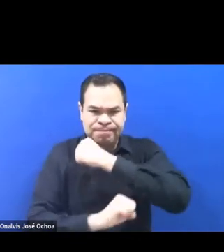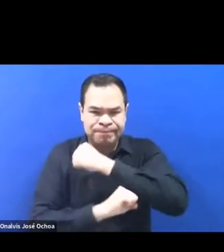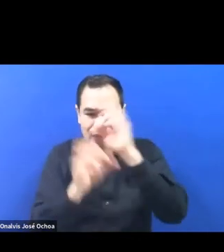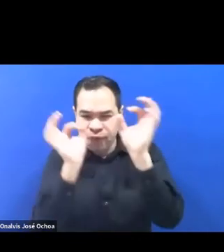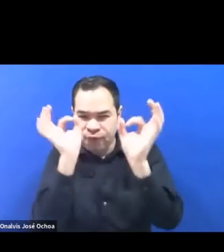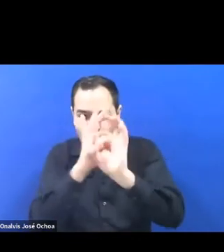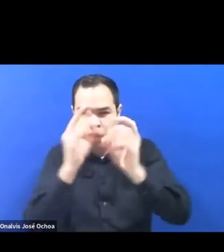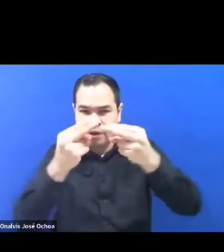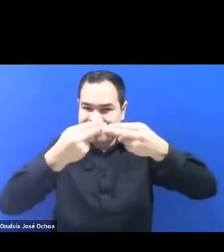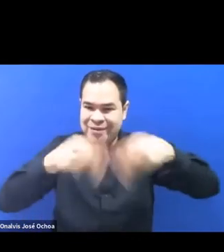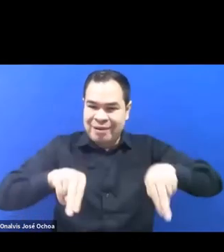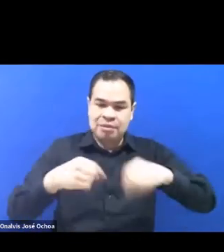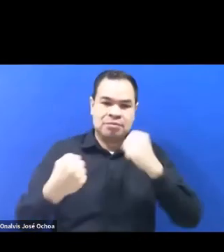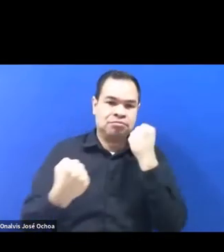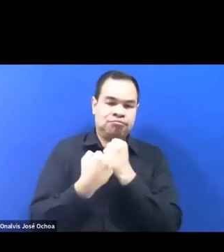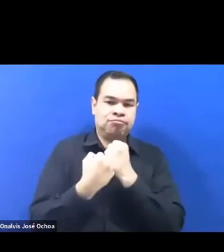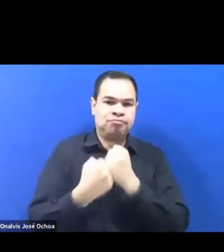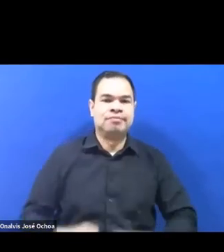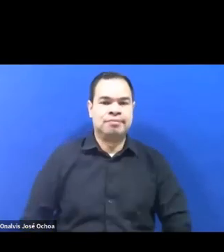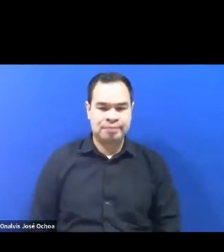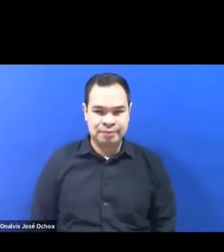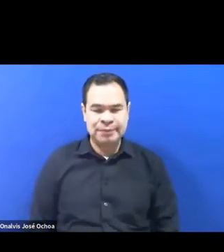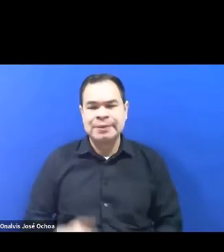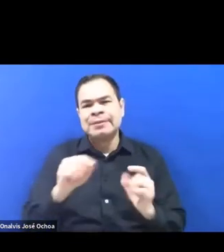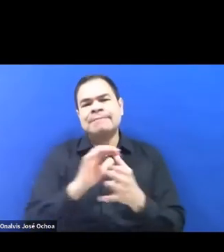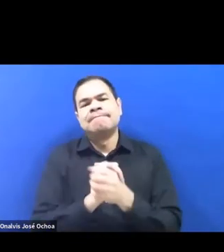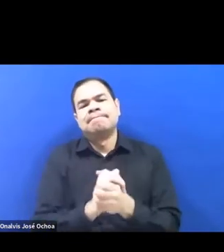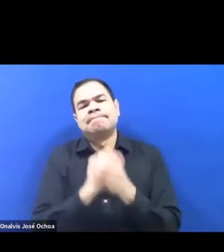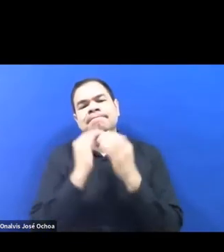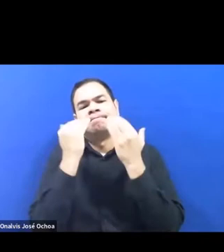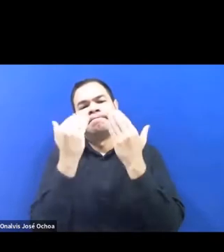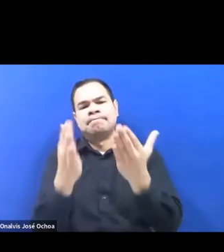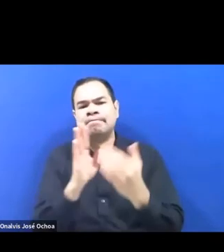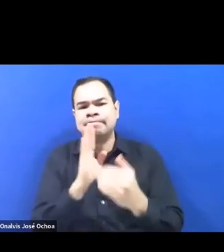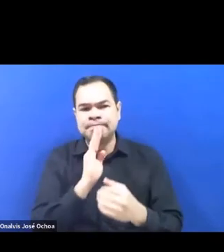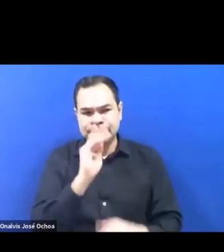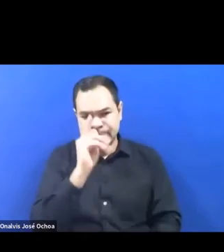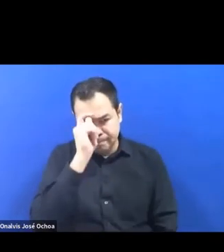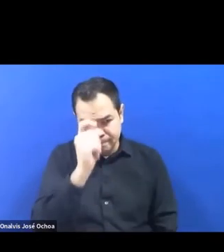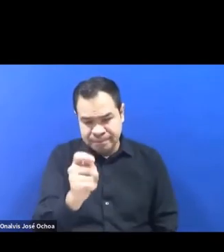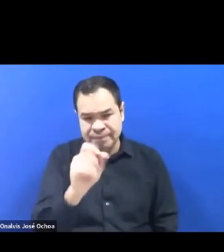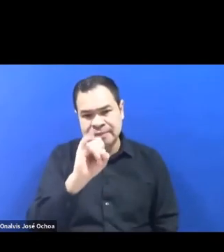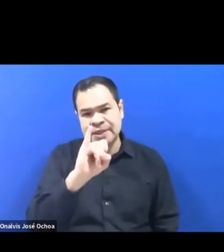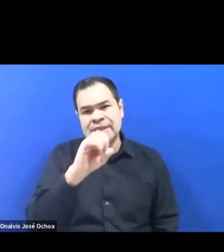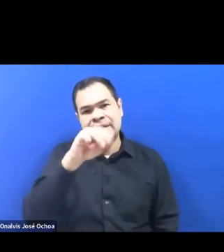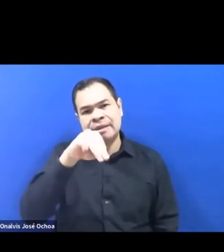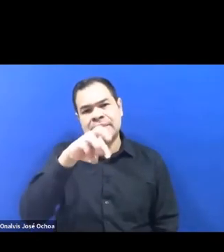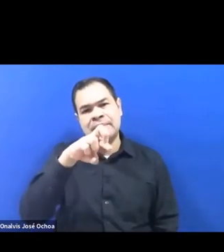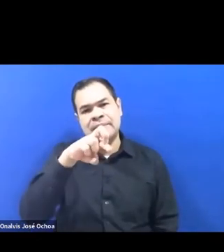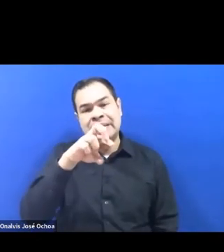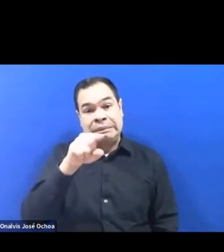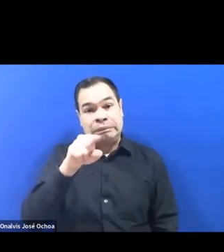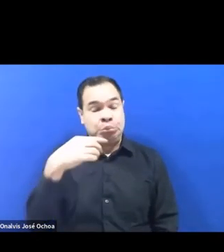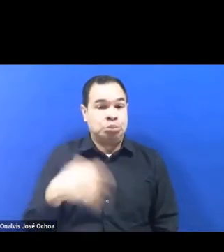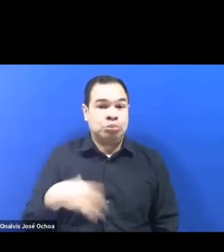su quehacer. Un saludo también de reconocimiento a IMP, que como ya se ha dicho ha sido